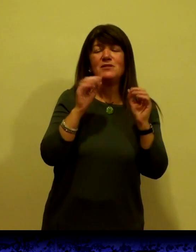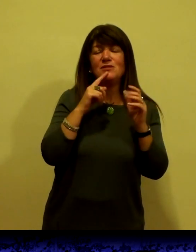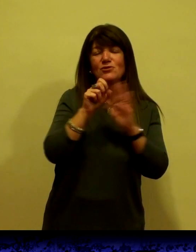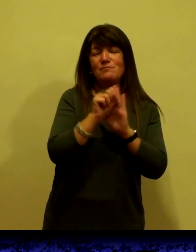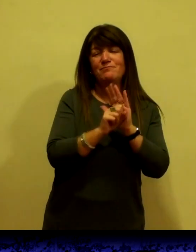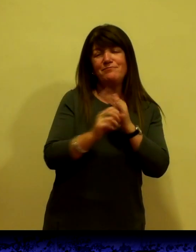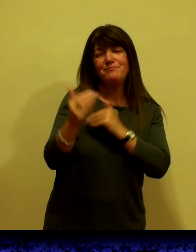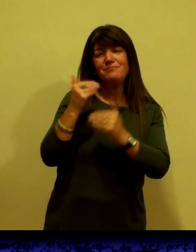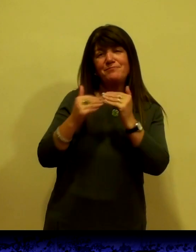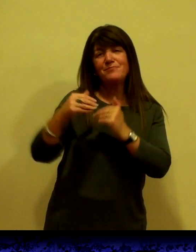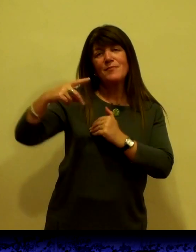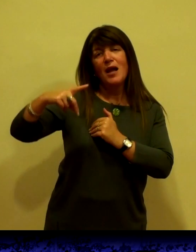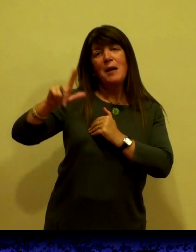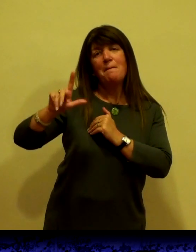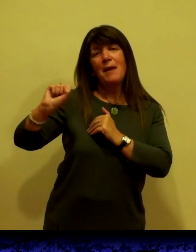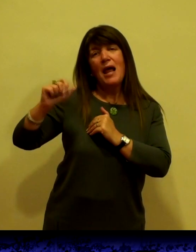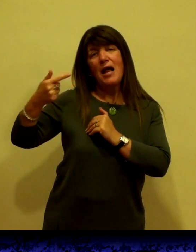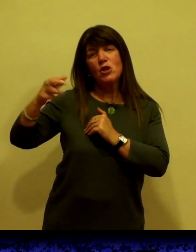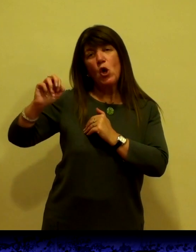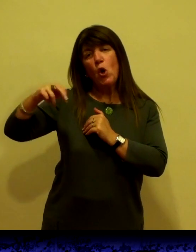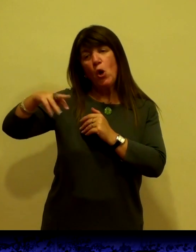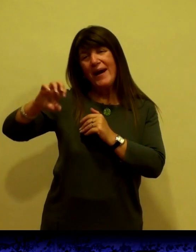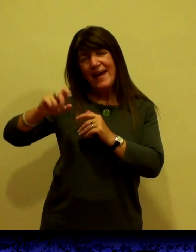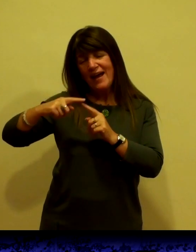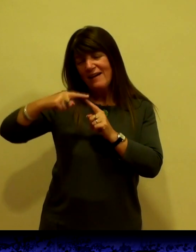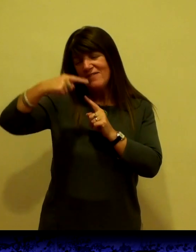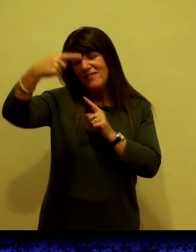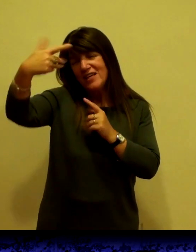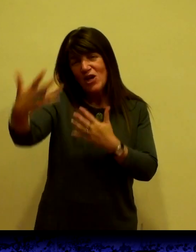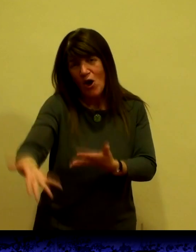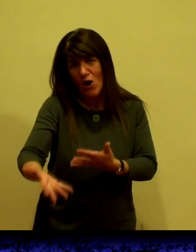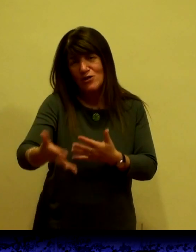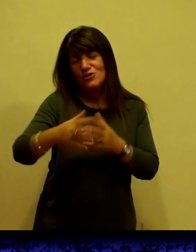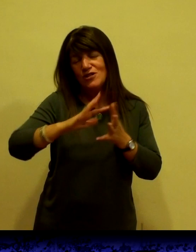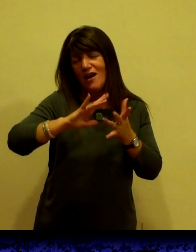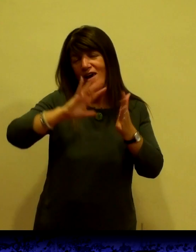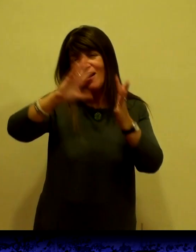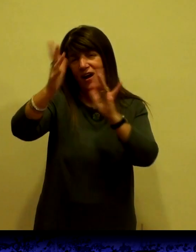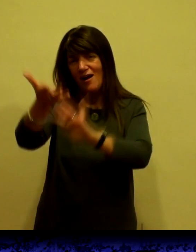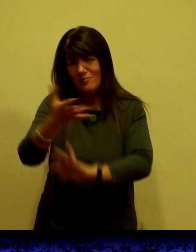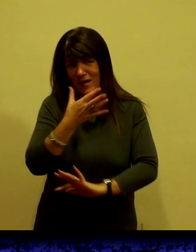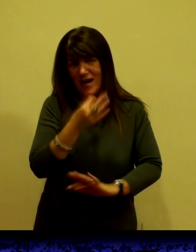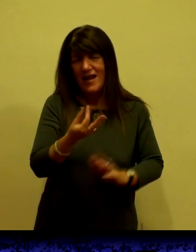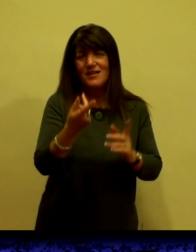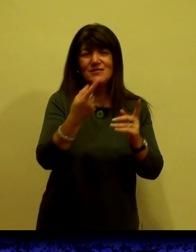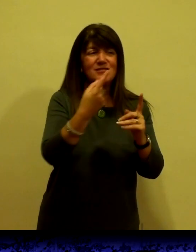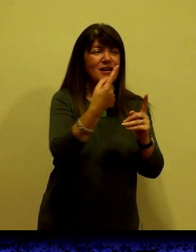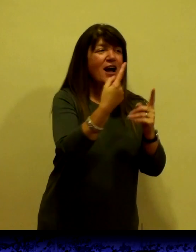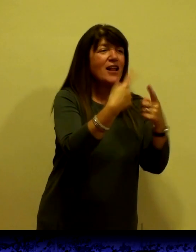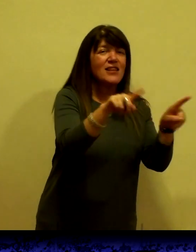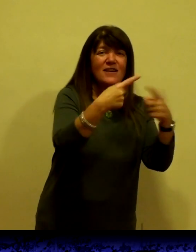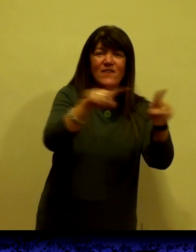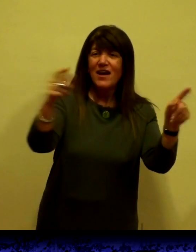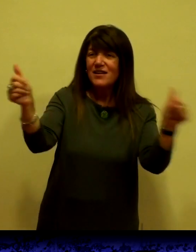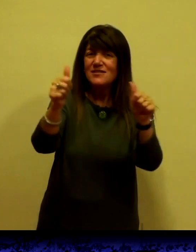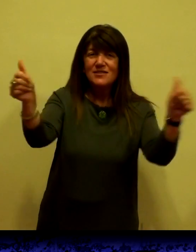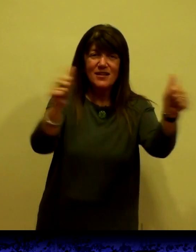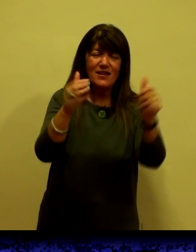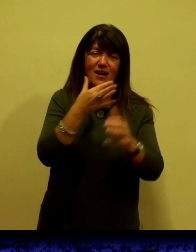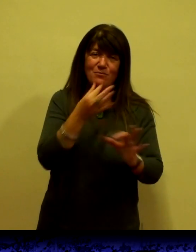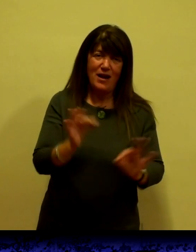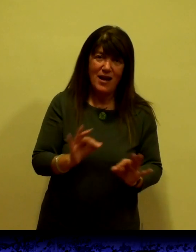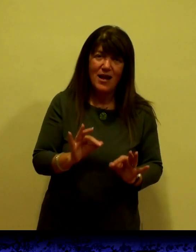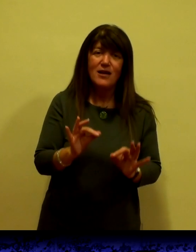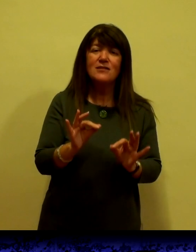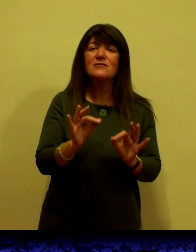aggiungo la diversità, anche con la diversità, la diversità. Sì, certo. E bene, allora direi che se non c'è altro da